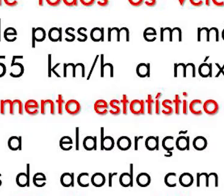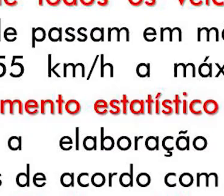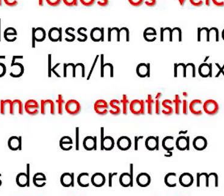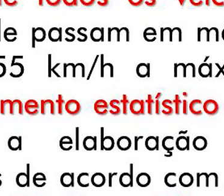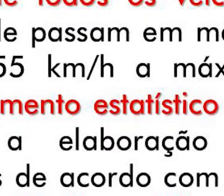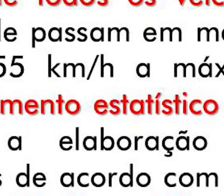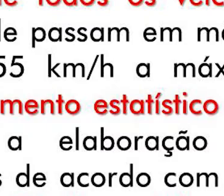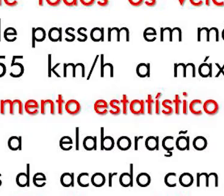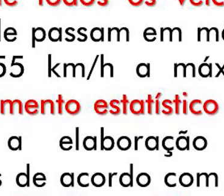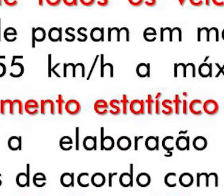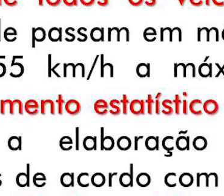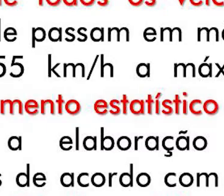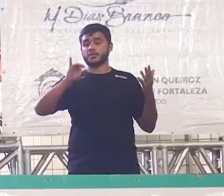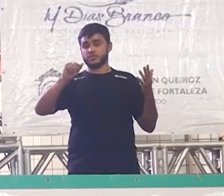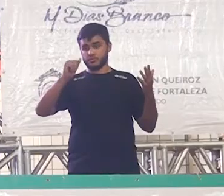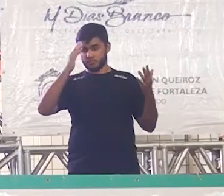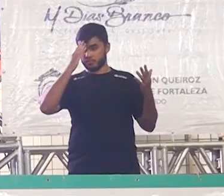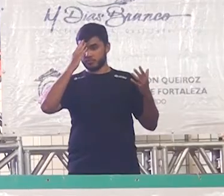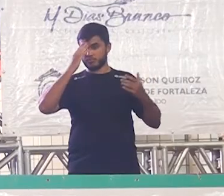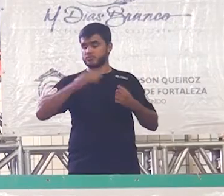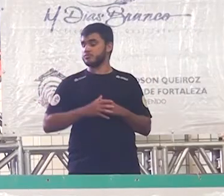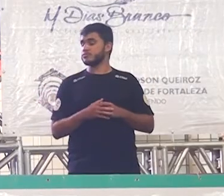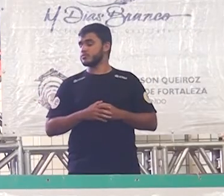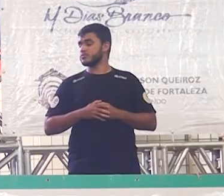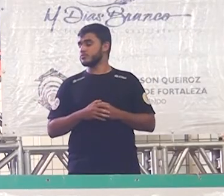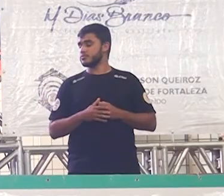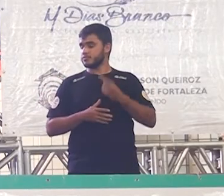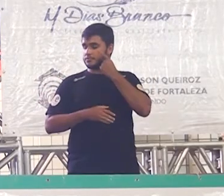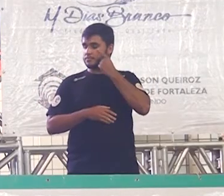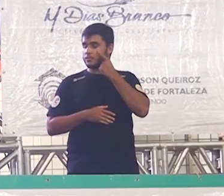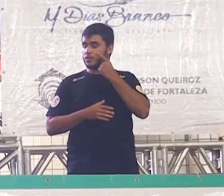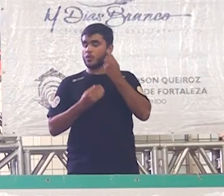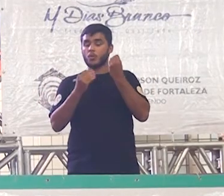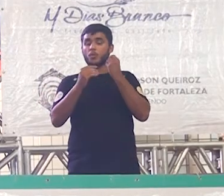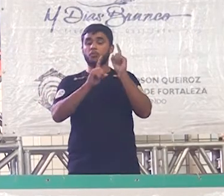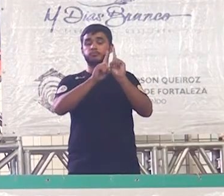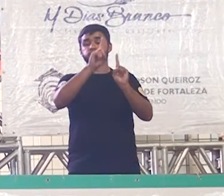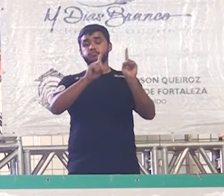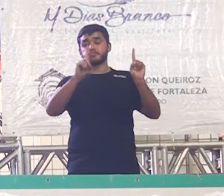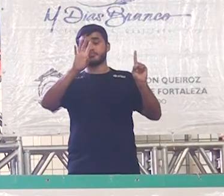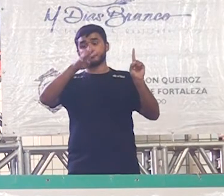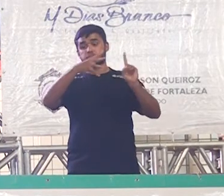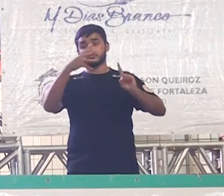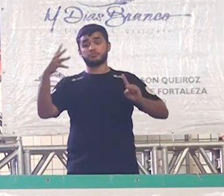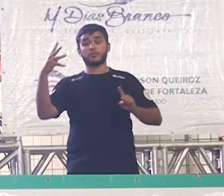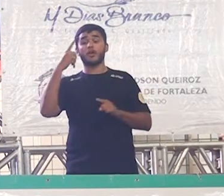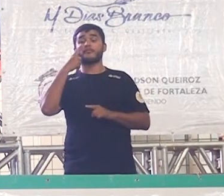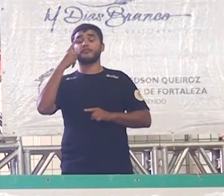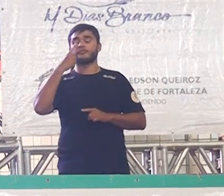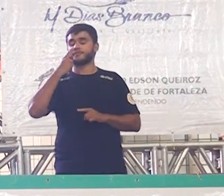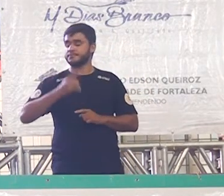veículos. Então destaca para mim todos os veículos, destaca para mim o dado radar. Vamos lá para o gráfico.